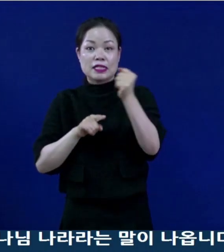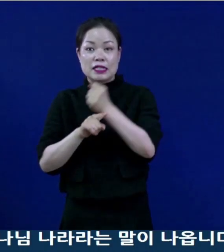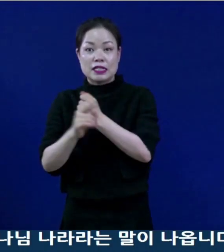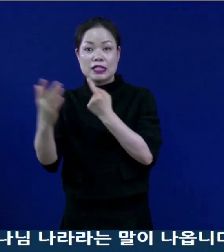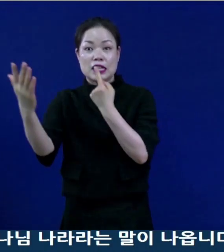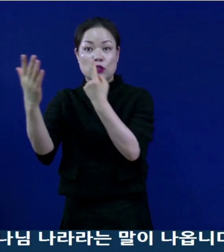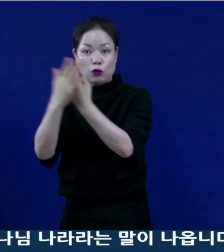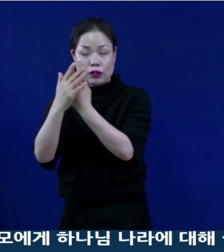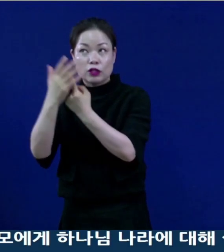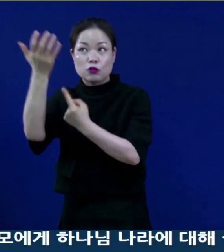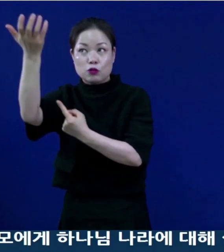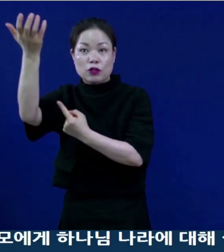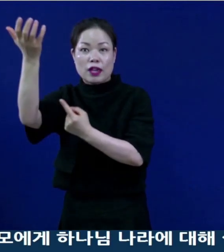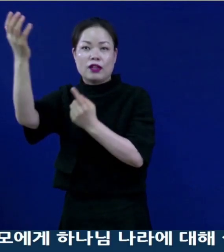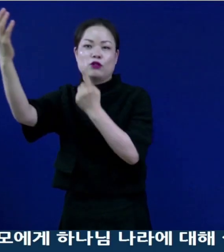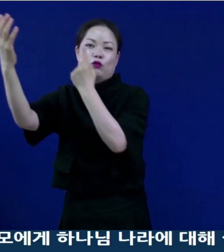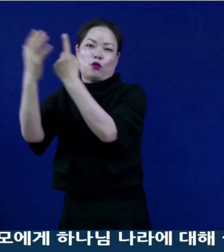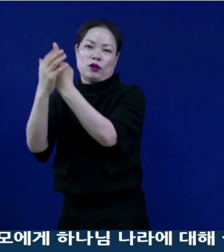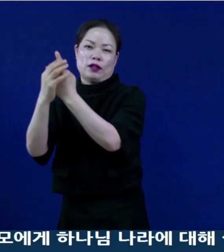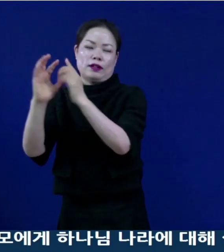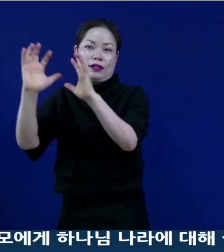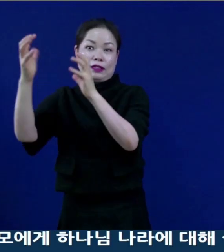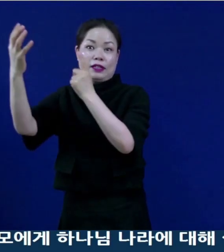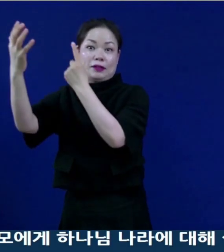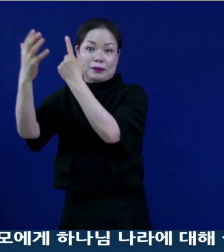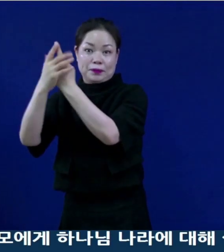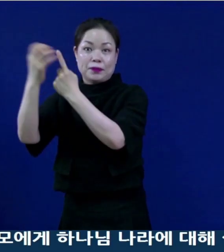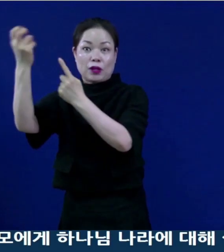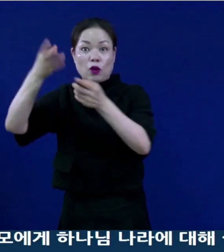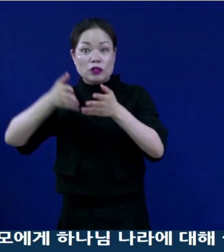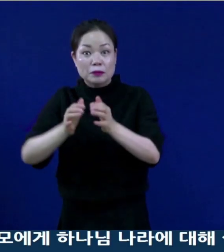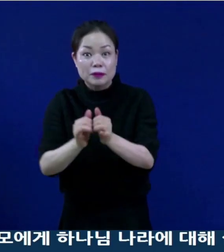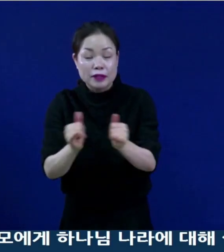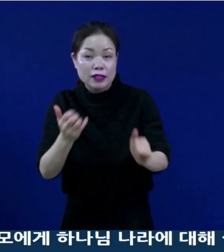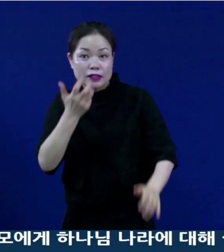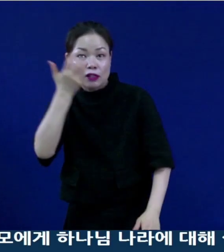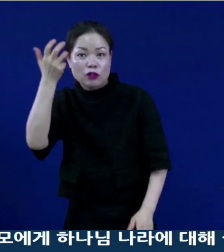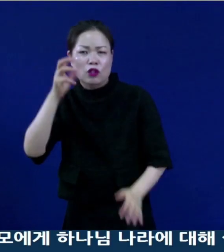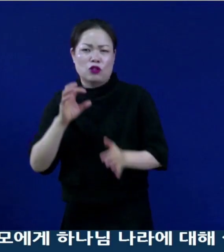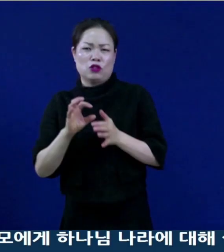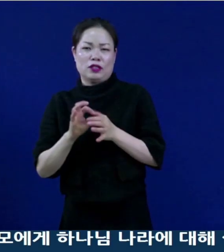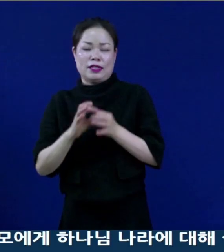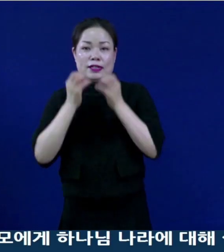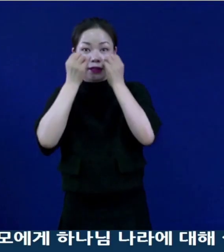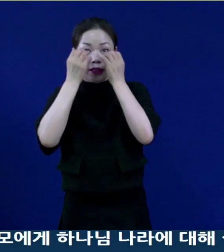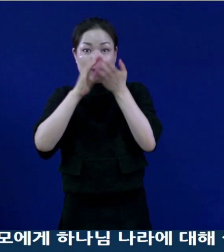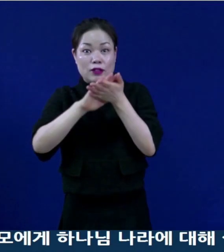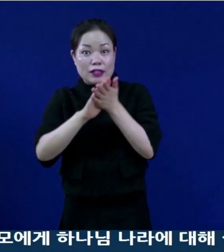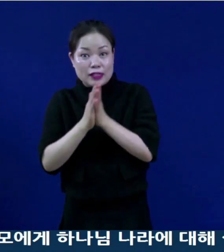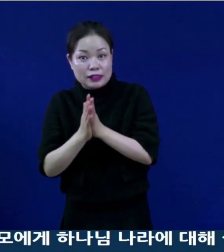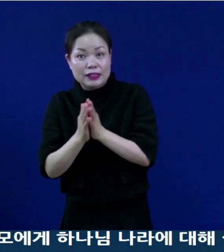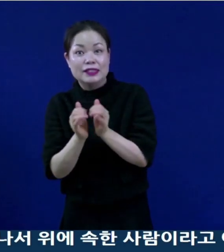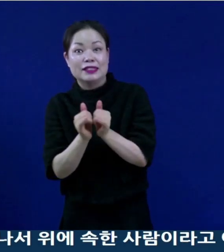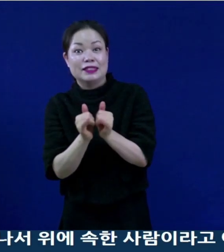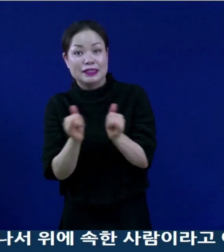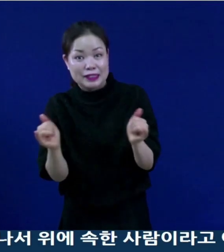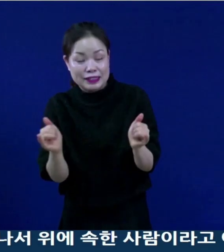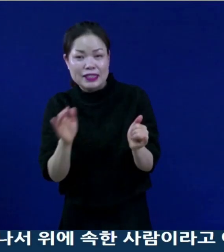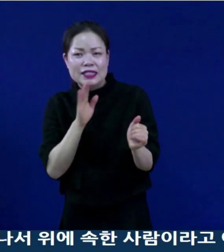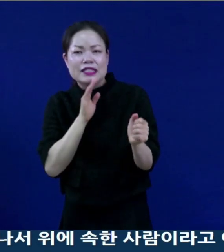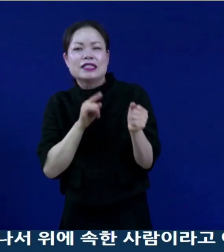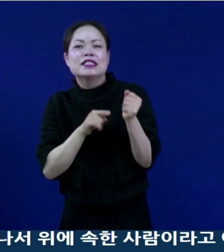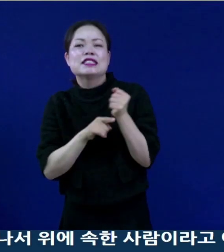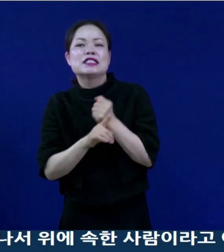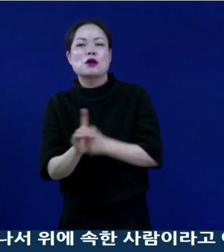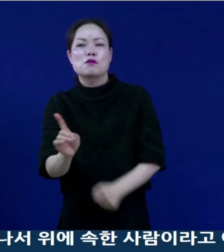사람은 위에 속한 사람입니다. 거듭난 사람입니다. 성령에 의해서 새롭게 된 사람, 이 사람이